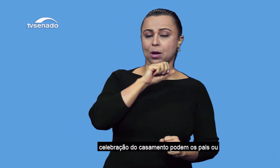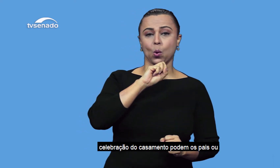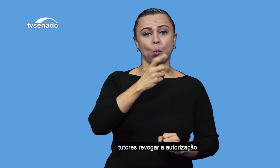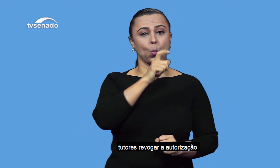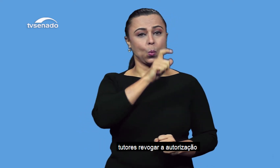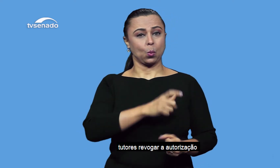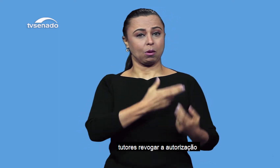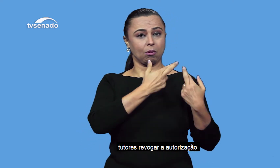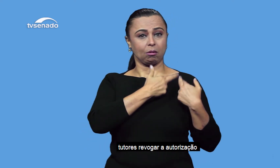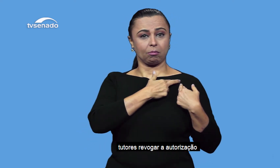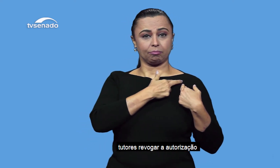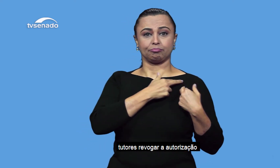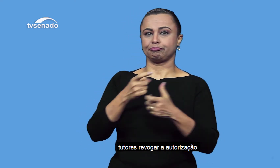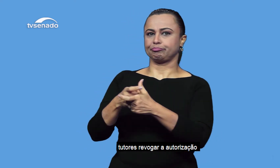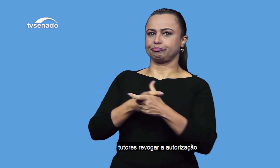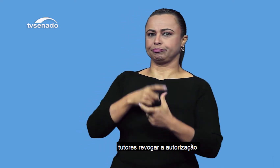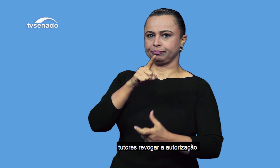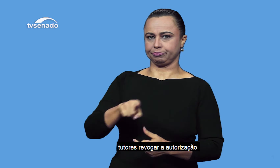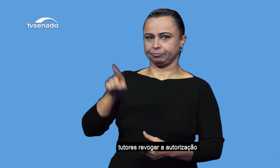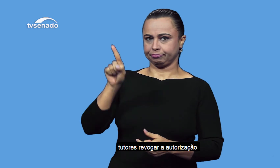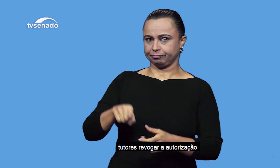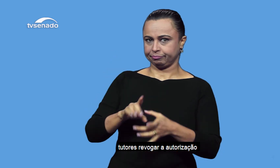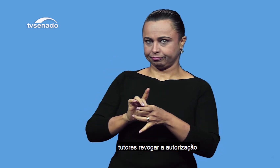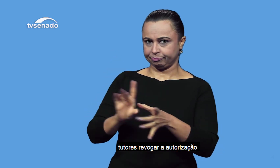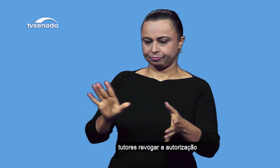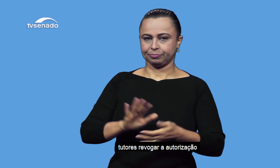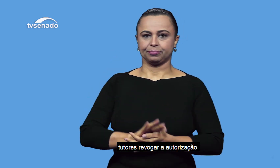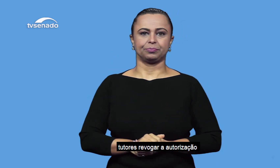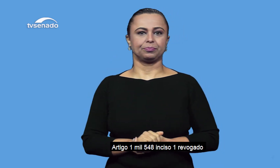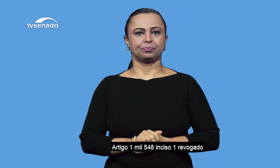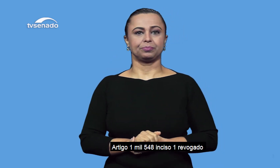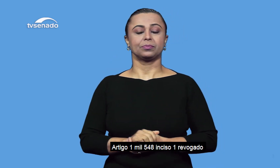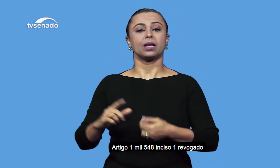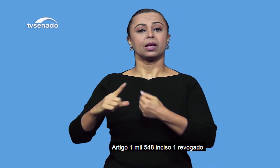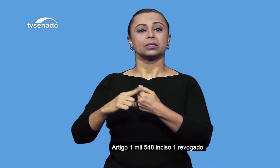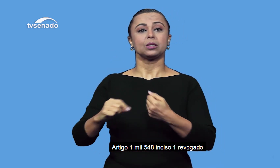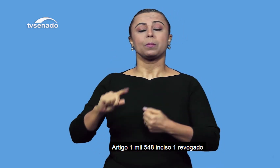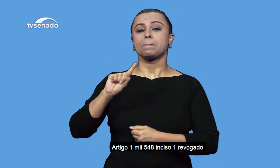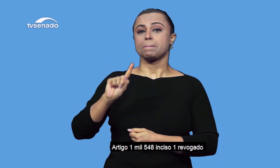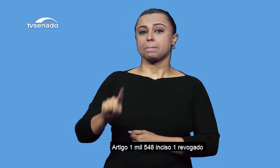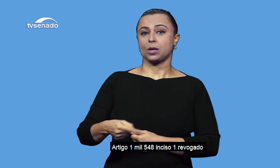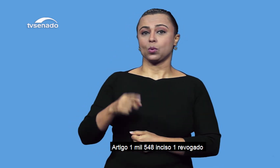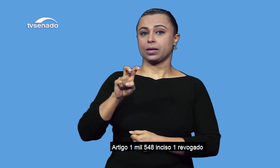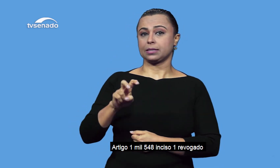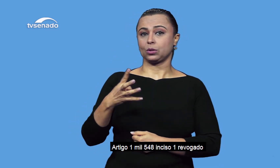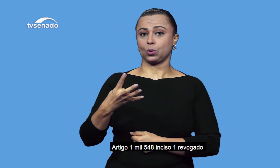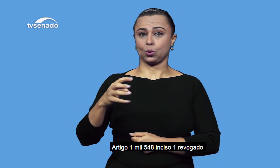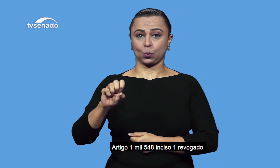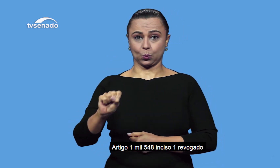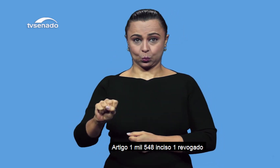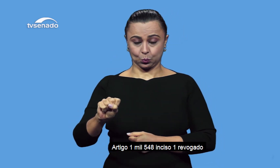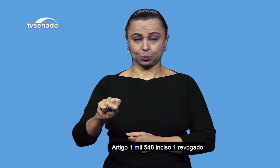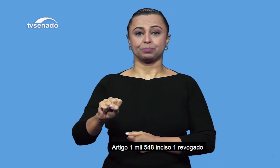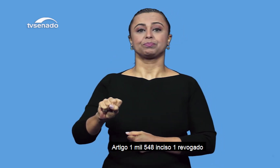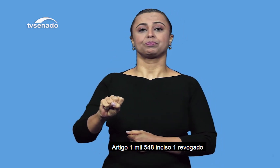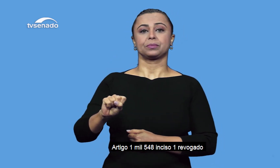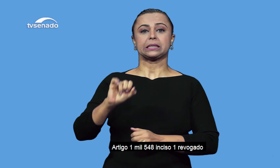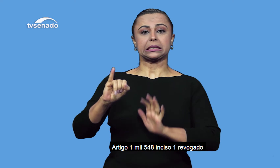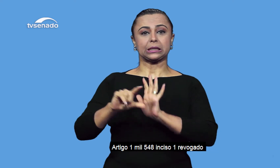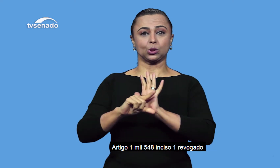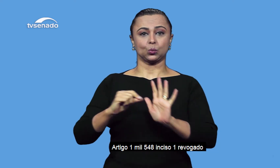tutores revogar a autorização artigo 1 mil 548